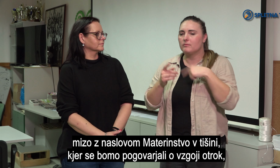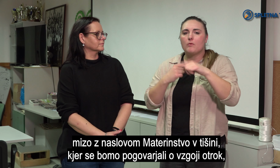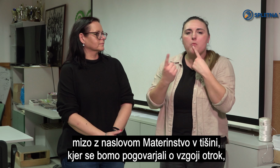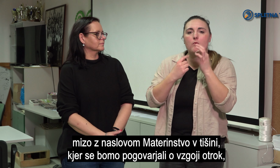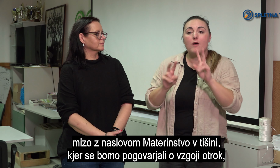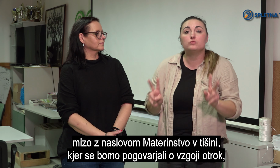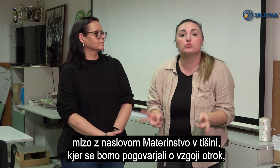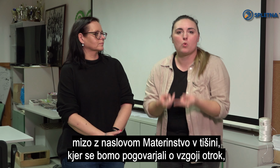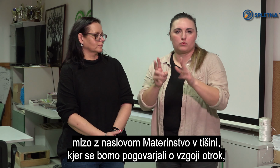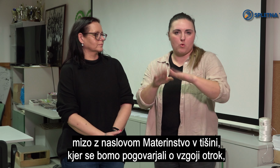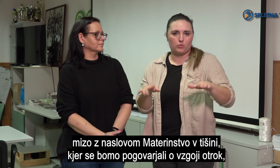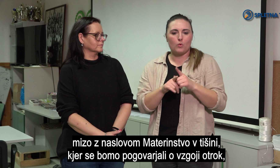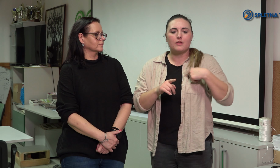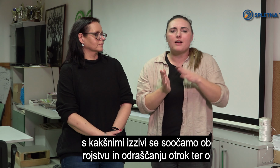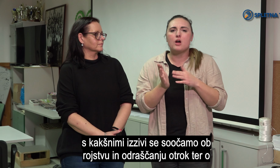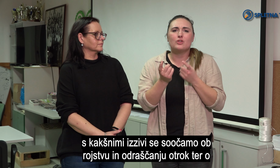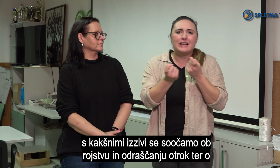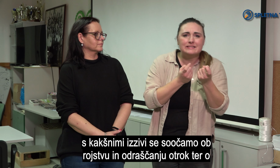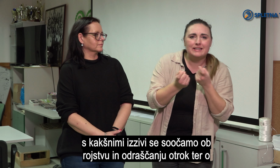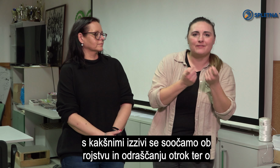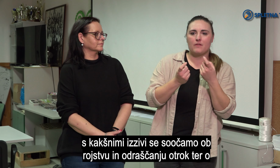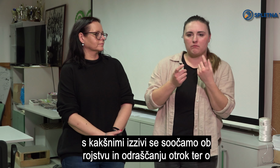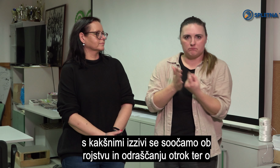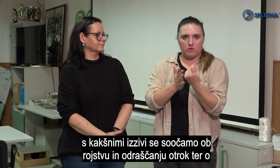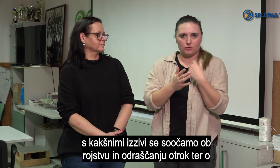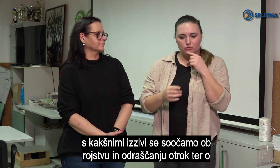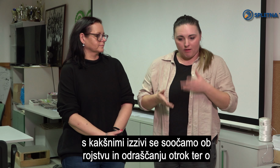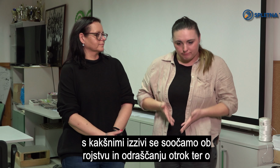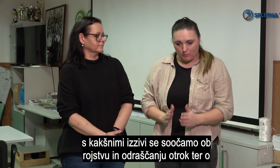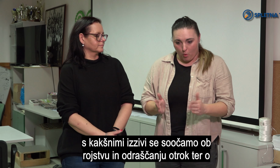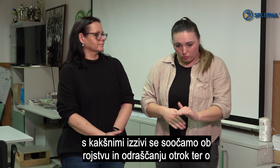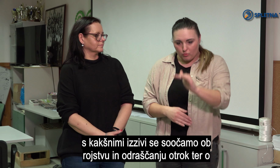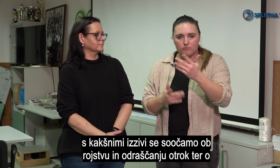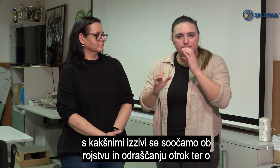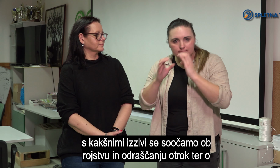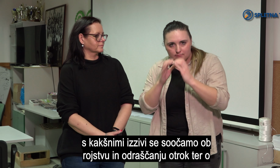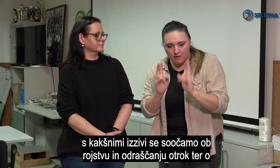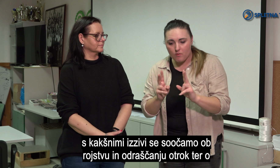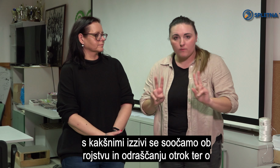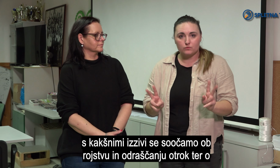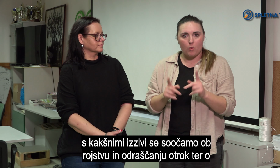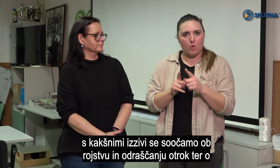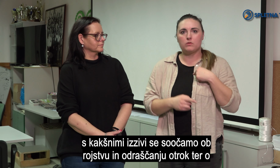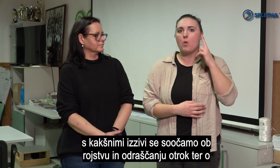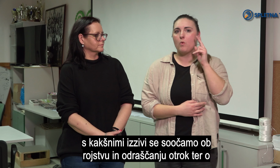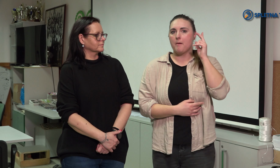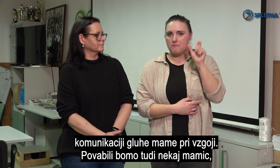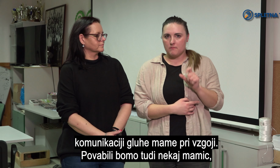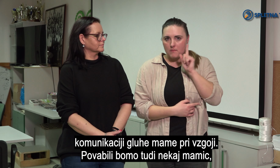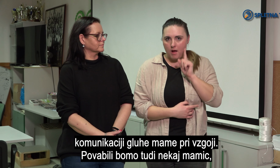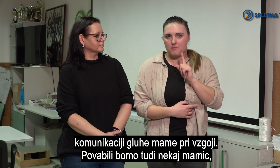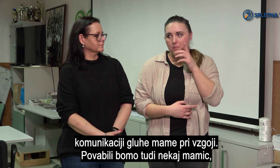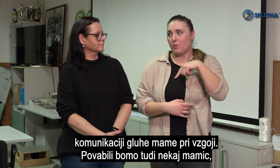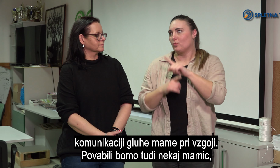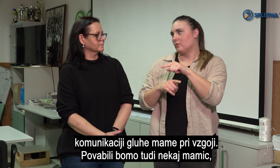otrok, s kakšnimi izzivi se soočamo ob rojstvu in odraščanju otrok, ter o komunikaciji gluhe mame pri vzgoji.